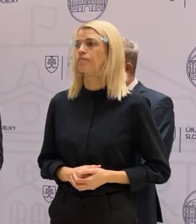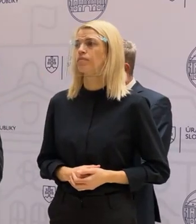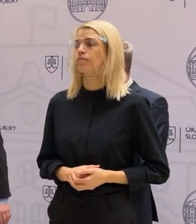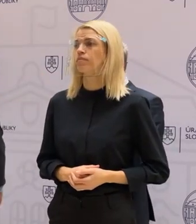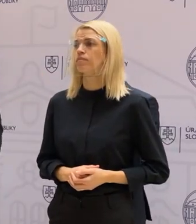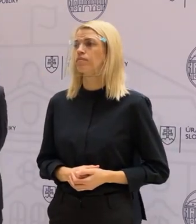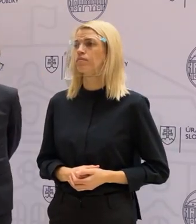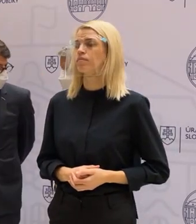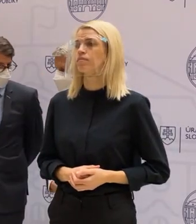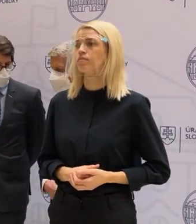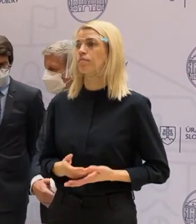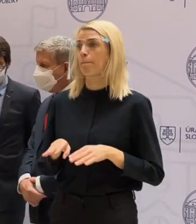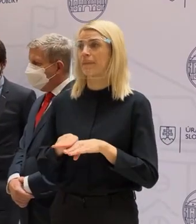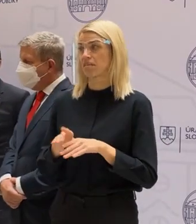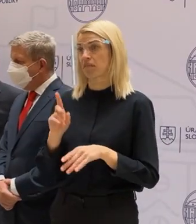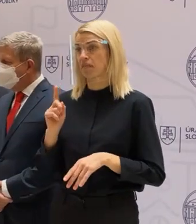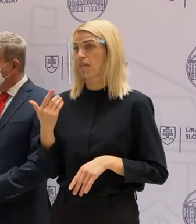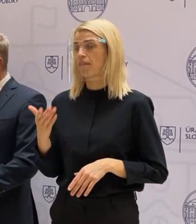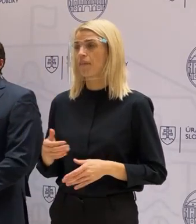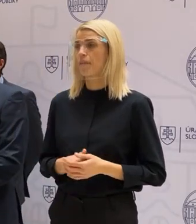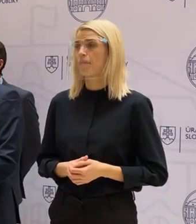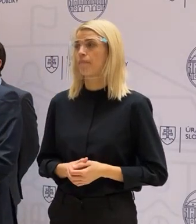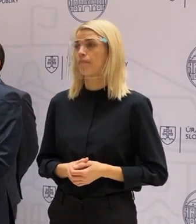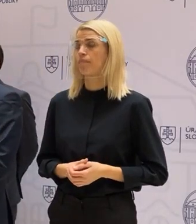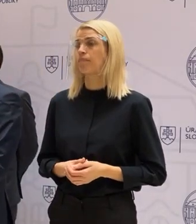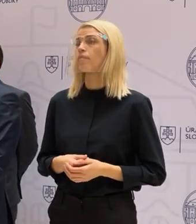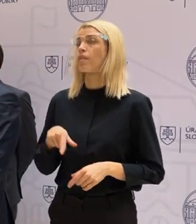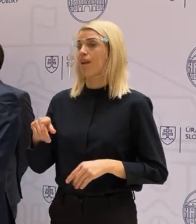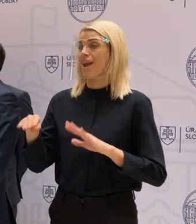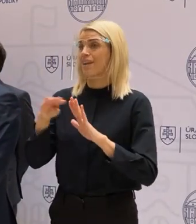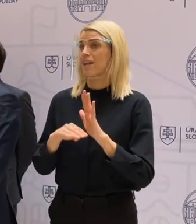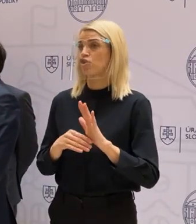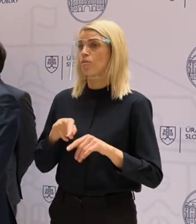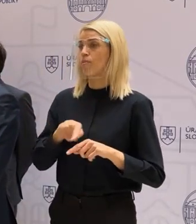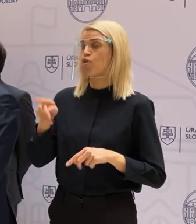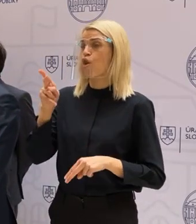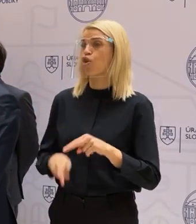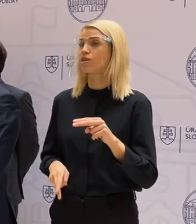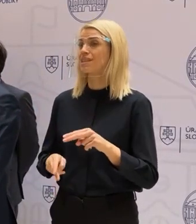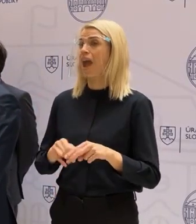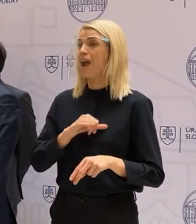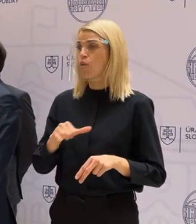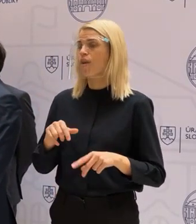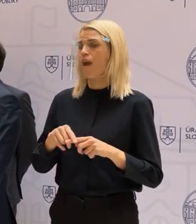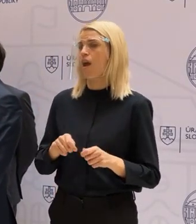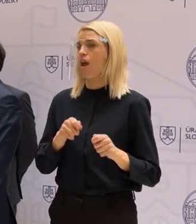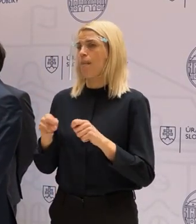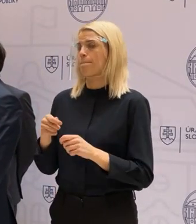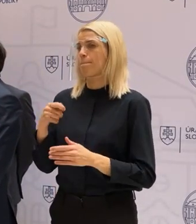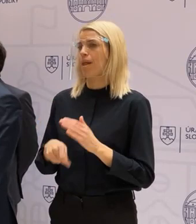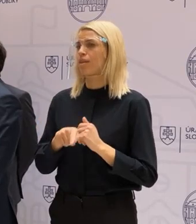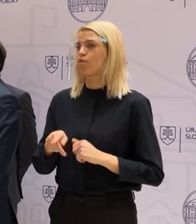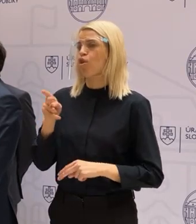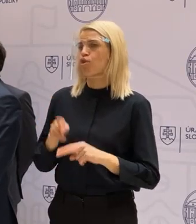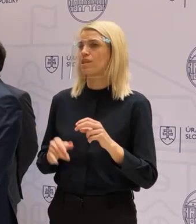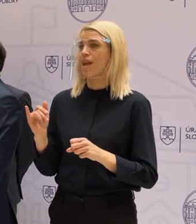minister asi nie. Či bolo o tom reč? Tak pokiaľ mám informácie správne, tak režim, ktorý bol do konca roka, platí do konca januára a pri nejakom zmene je potrebná